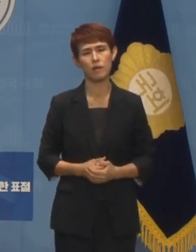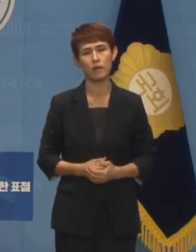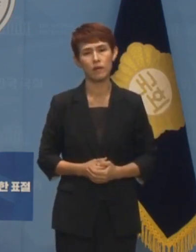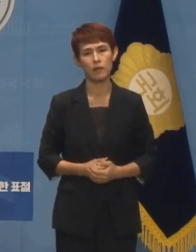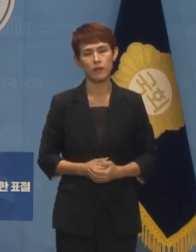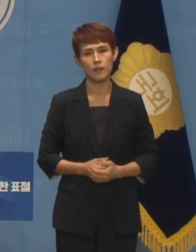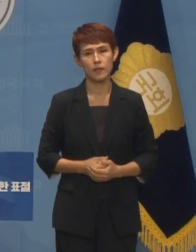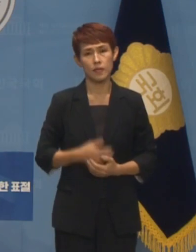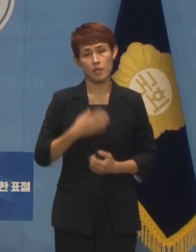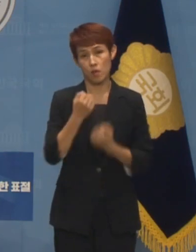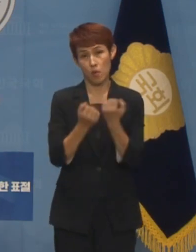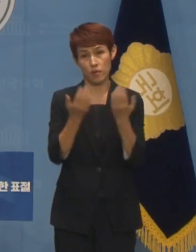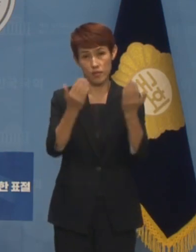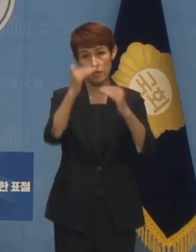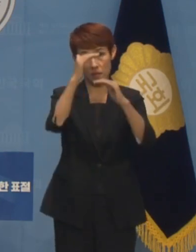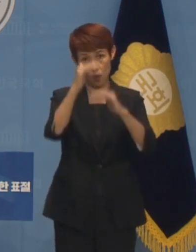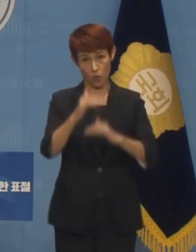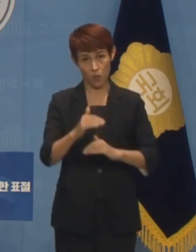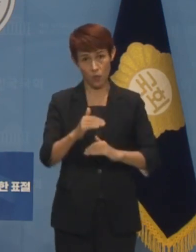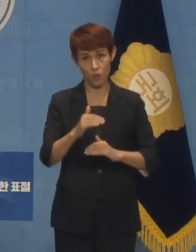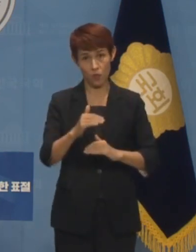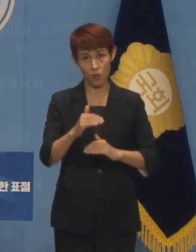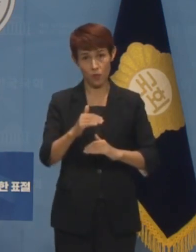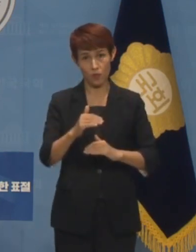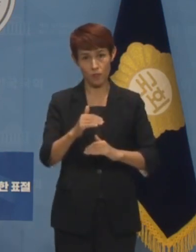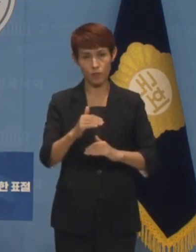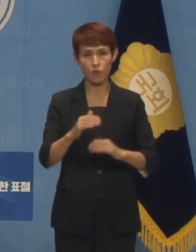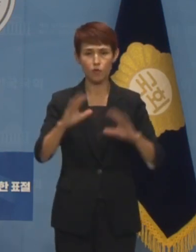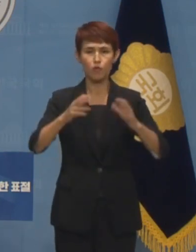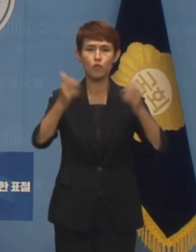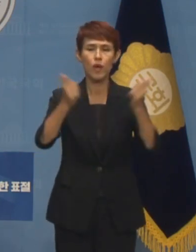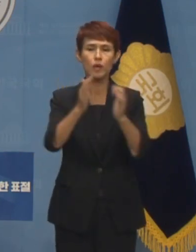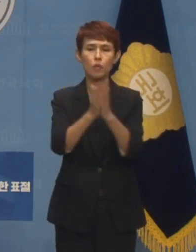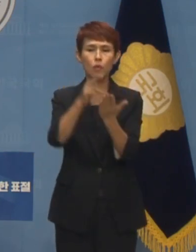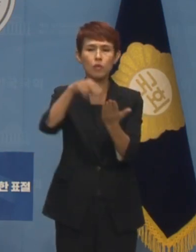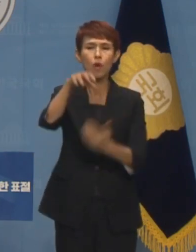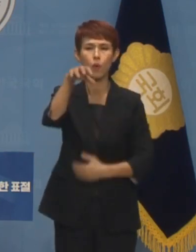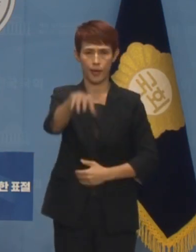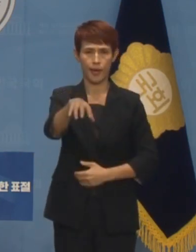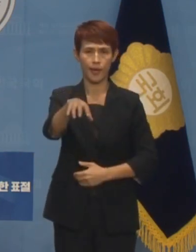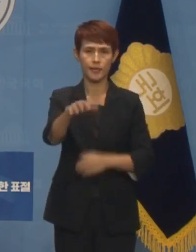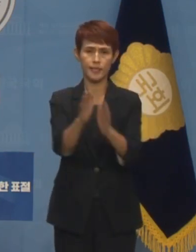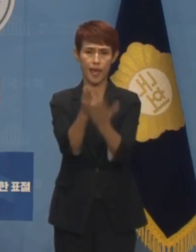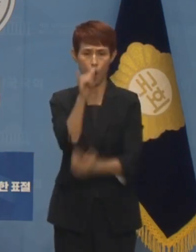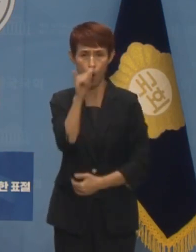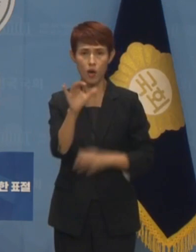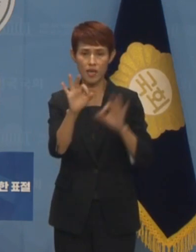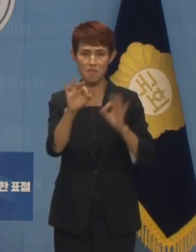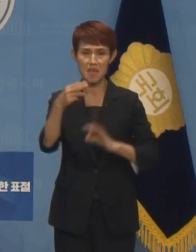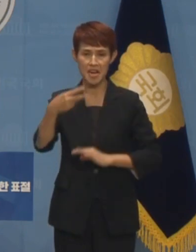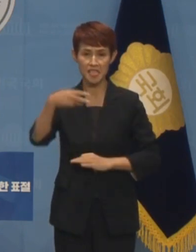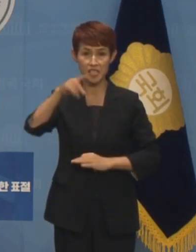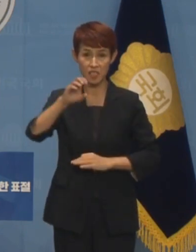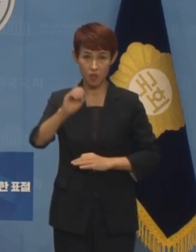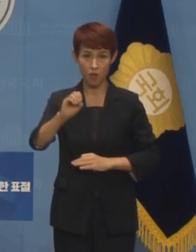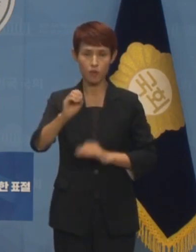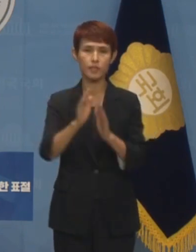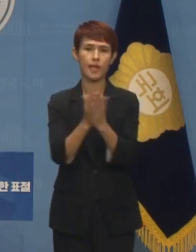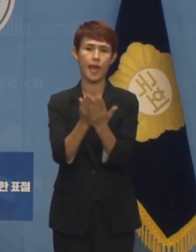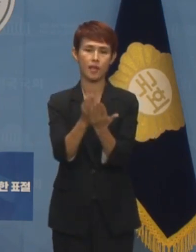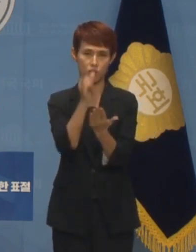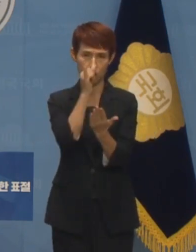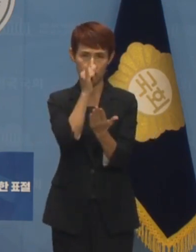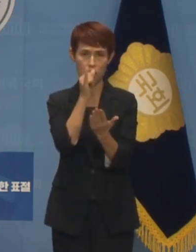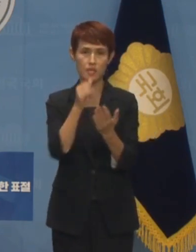제가 지금 말씀드린 내용은 다시 한번 국회 도서관에 있는 김일성 저작집